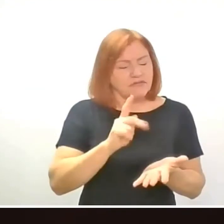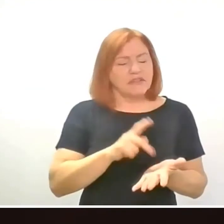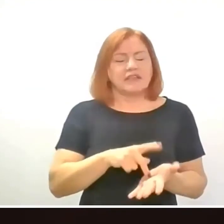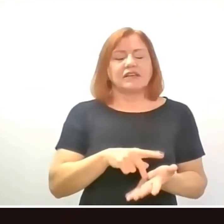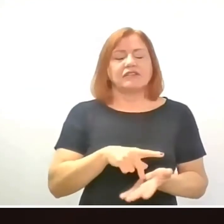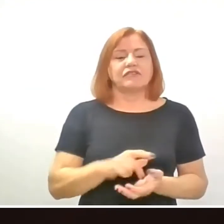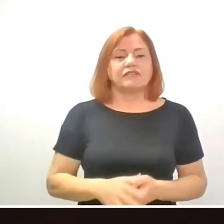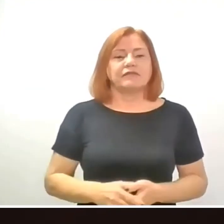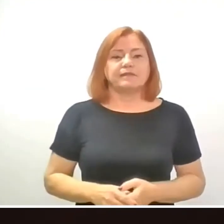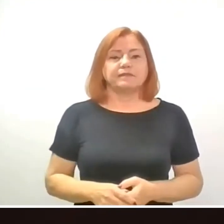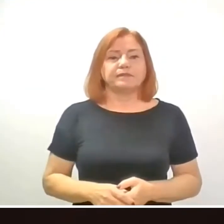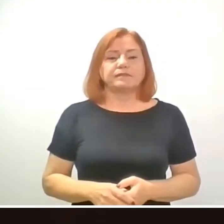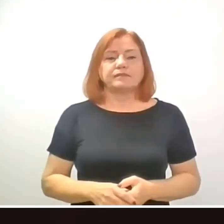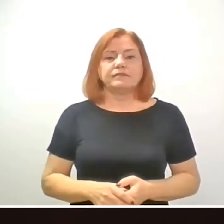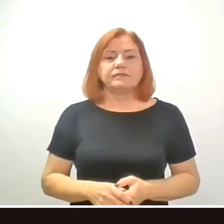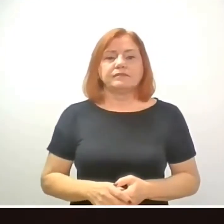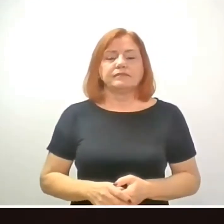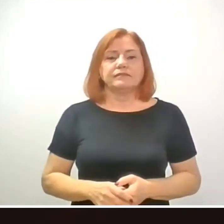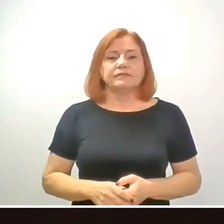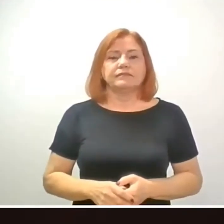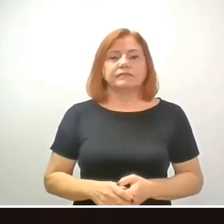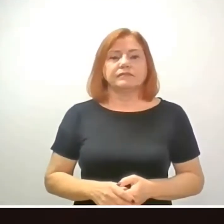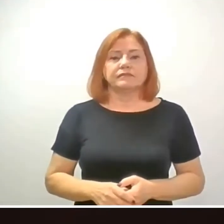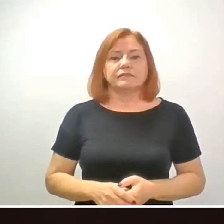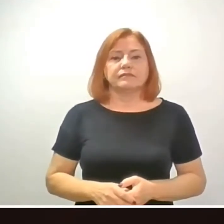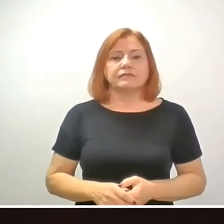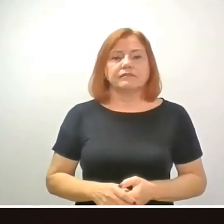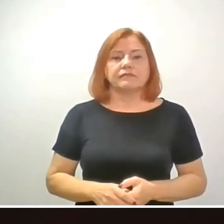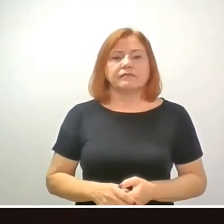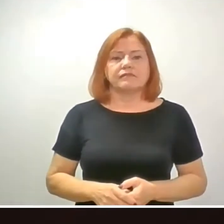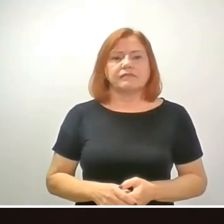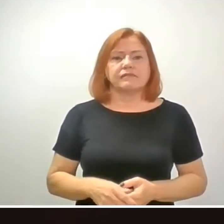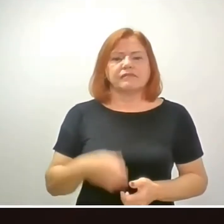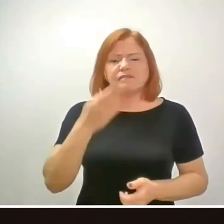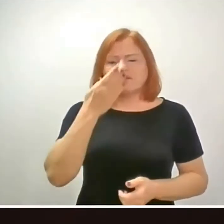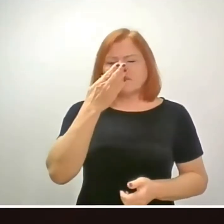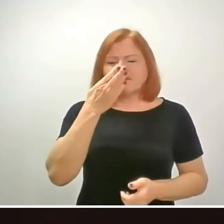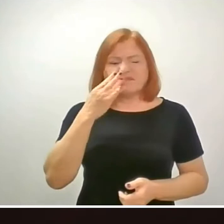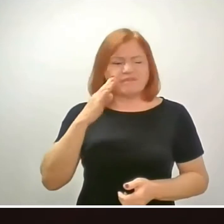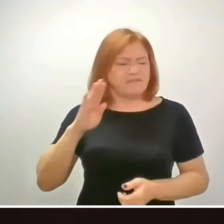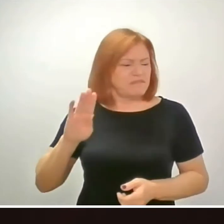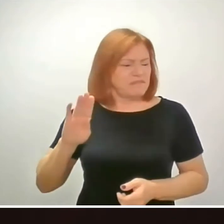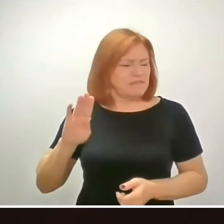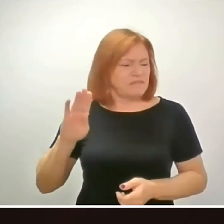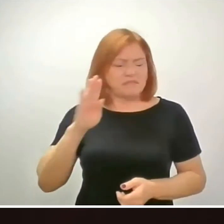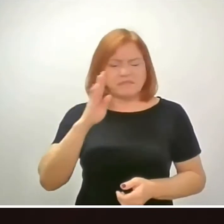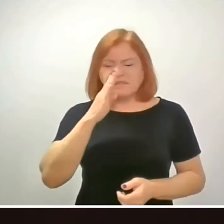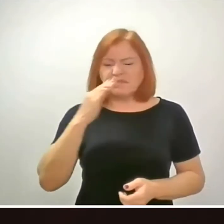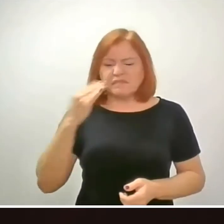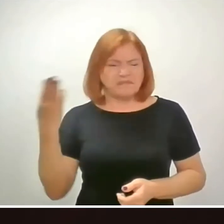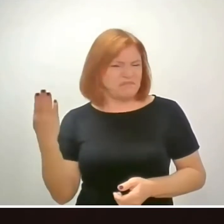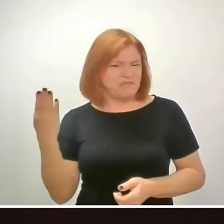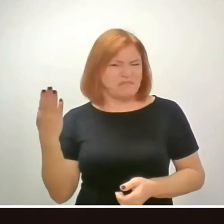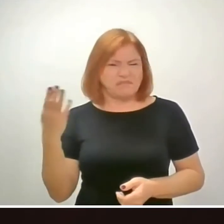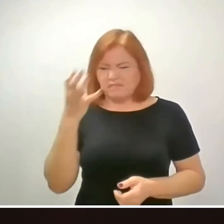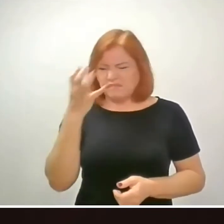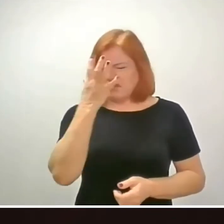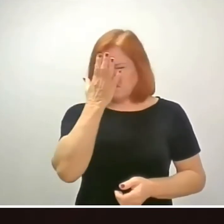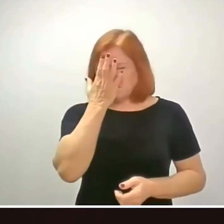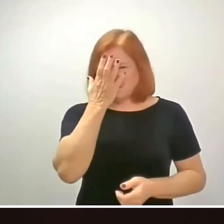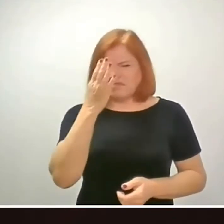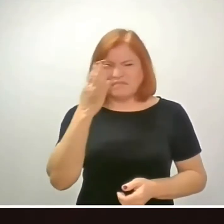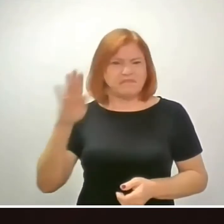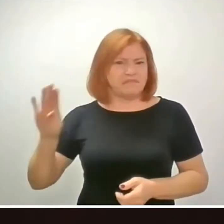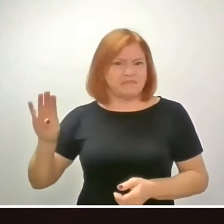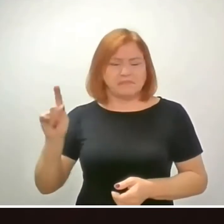verdade, sem fingimento, sem hipocrisia, coração puro. Aqui nós servimos alimento,